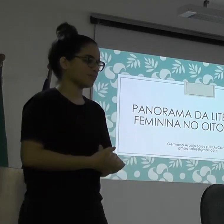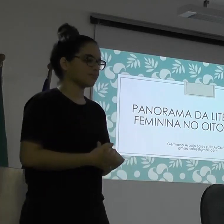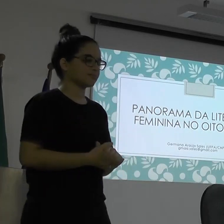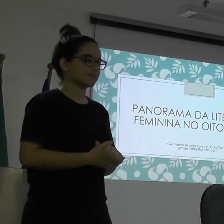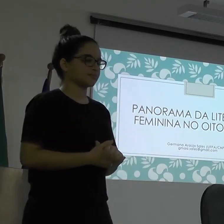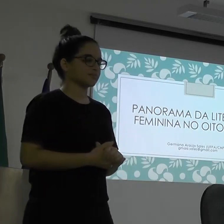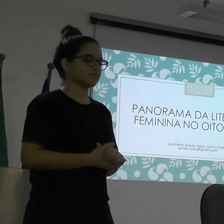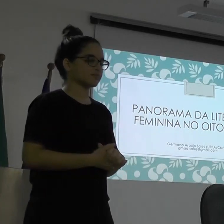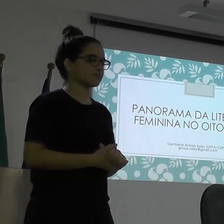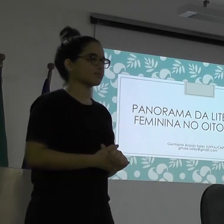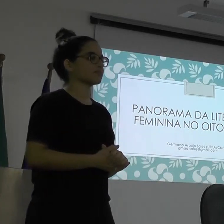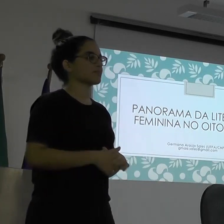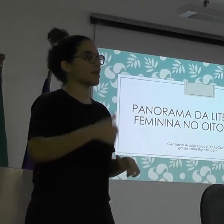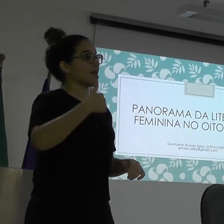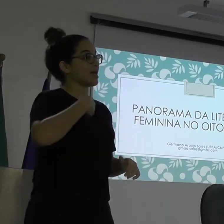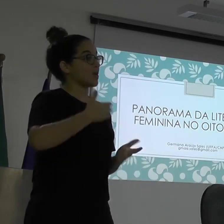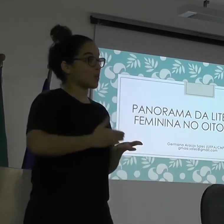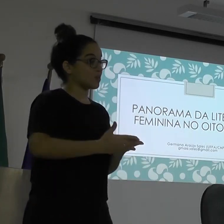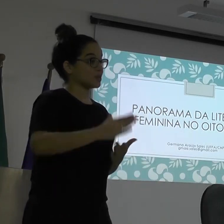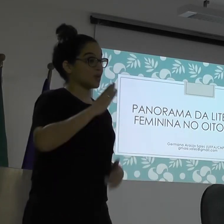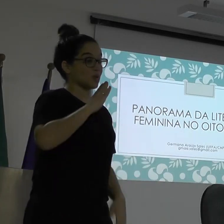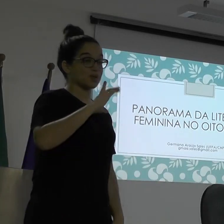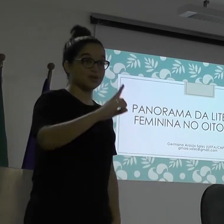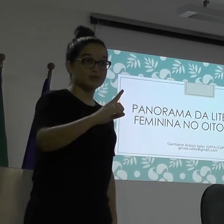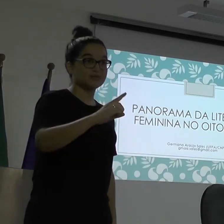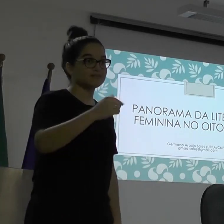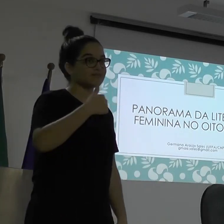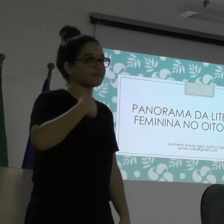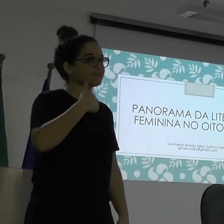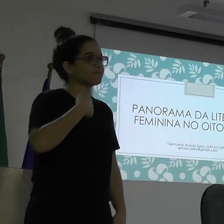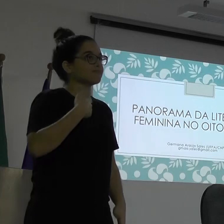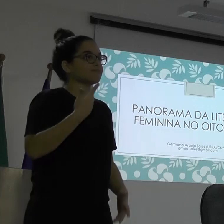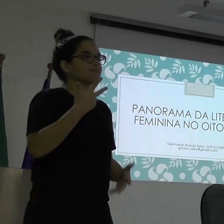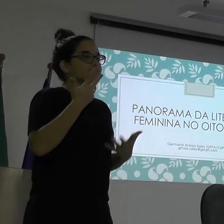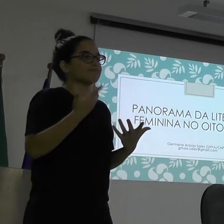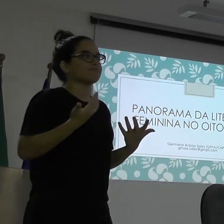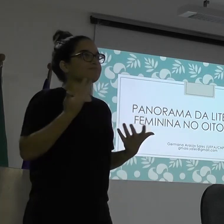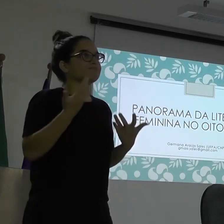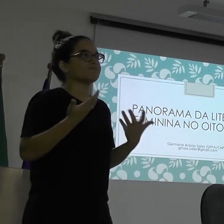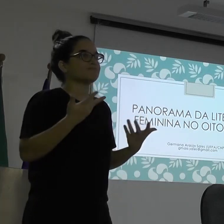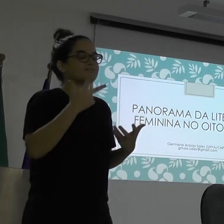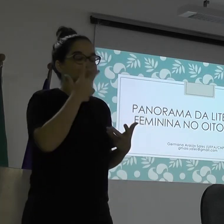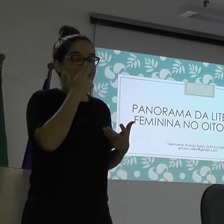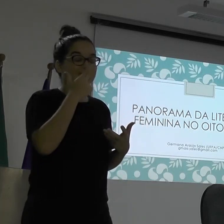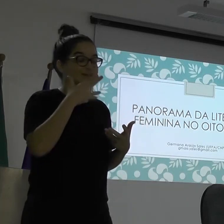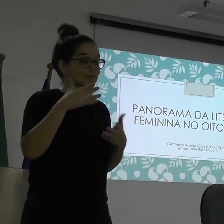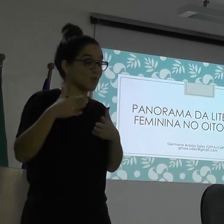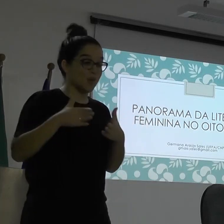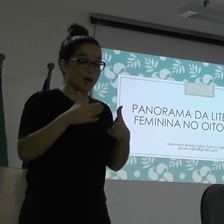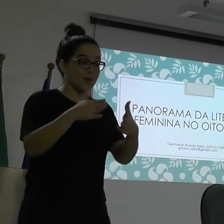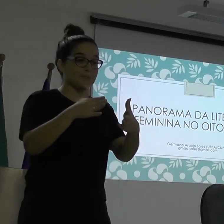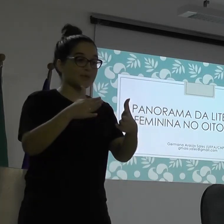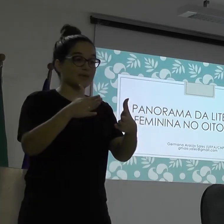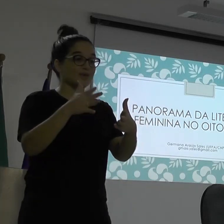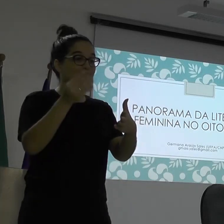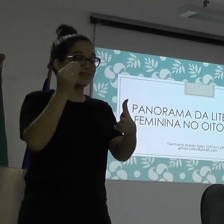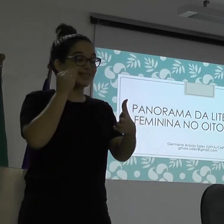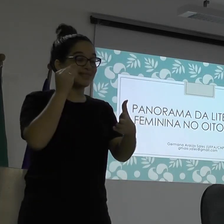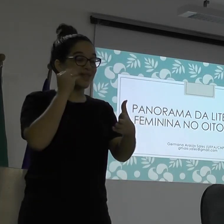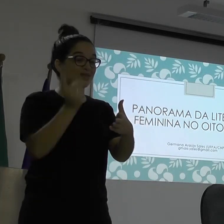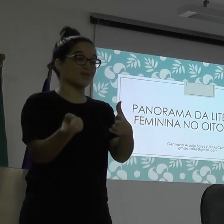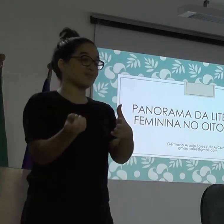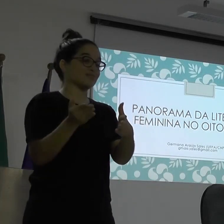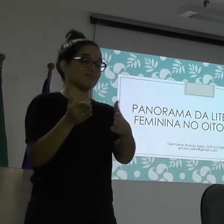Desde que eu comecei a ser coordenadora, eu entrei numa via assim que estou tentando sair, mas não